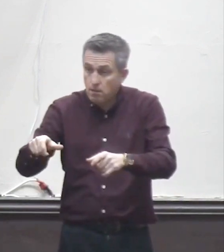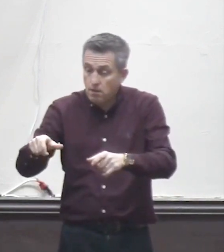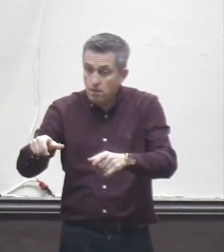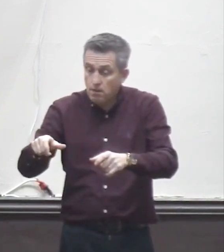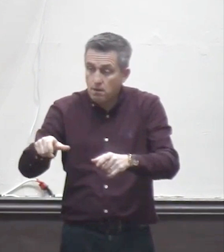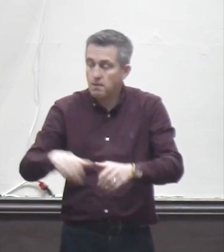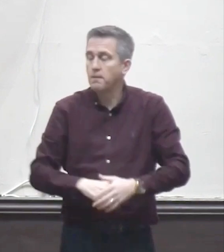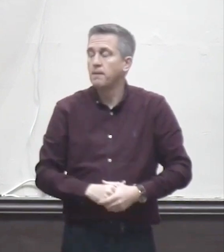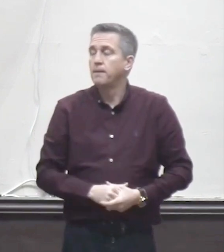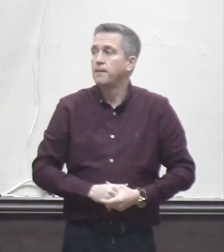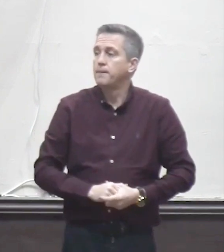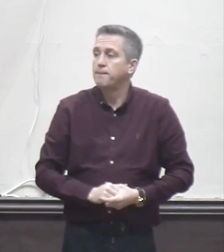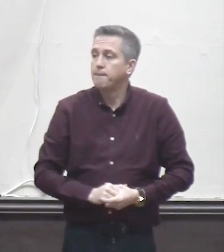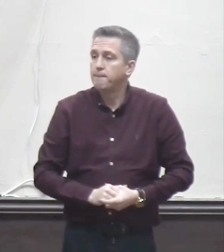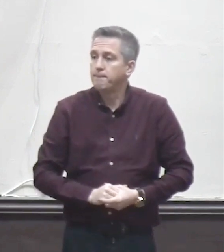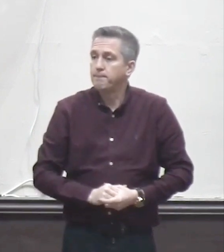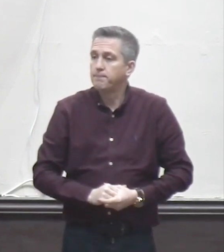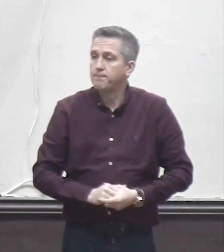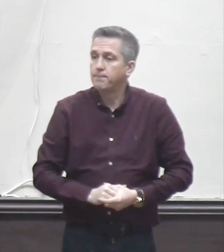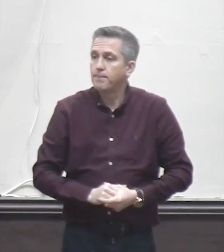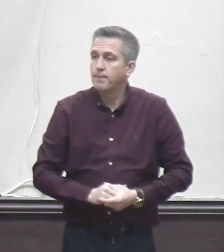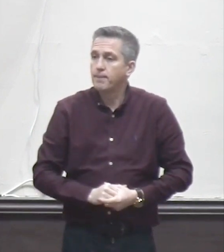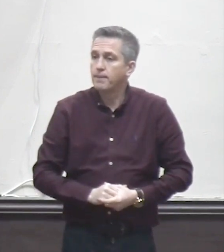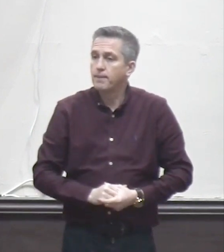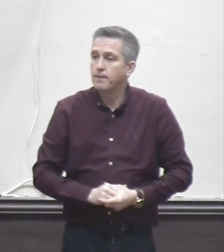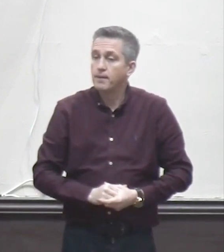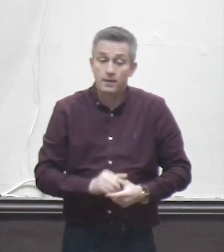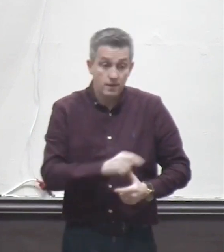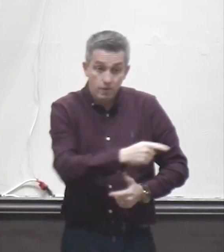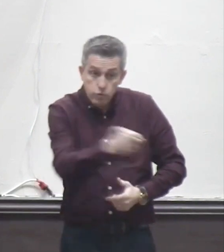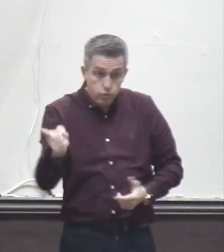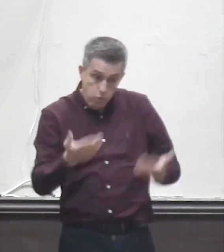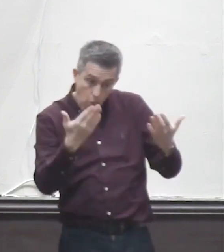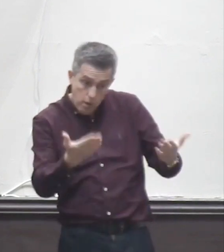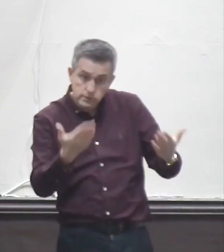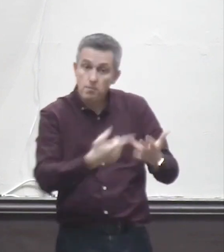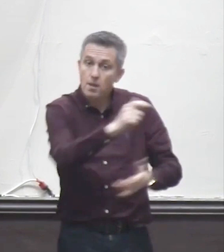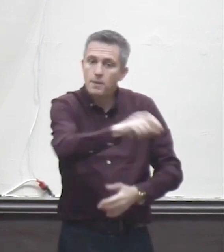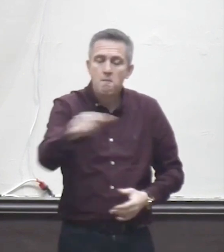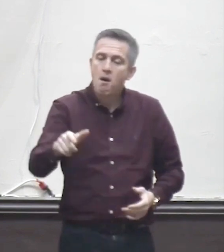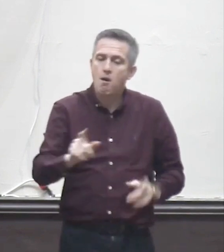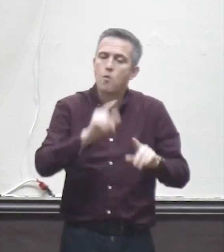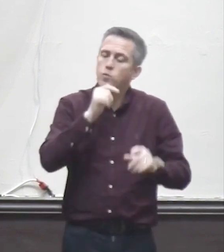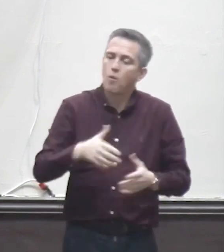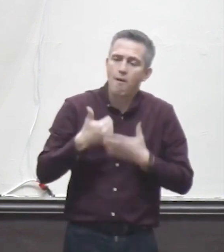وَلَا يَنْفَعُهُمْ, and it cannot benefit them, وَيَقُولُونَ هَؤُلَاءِ